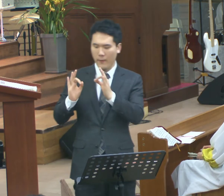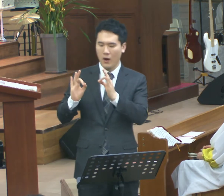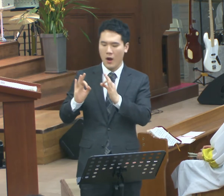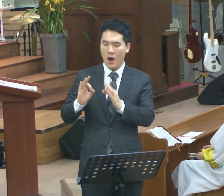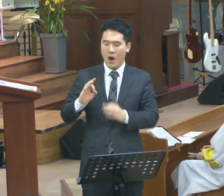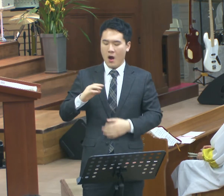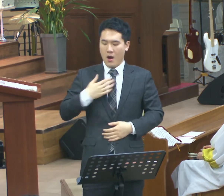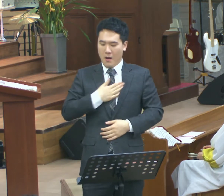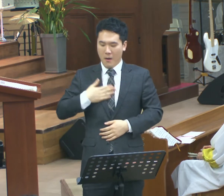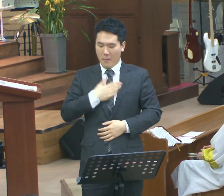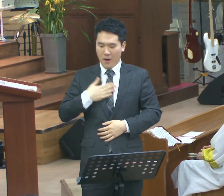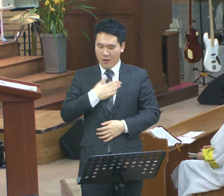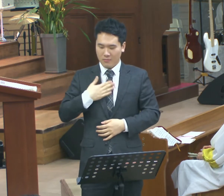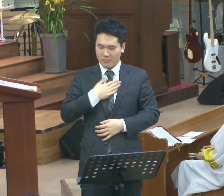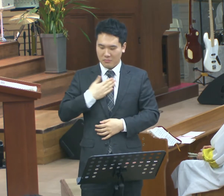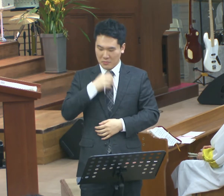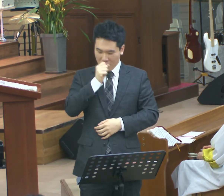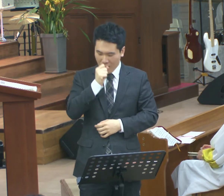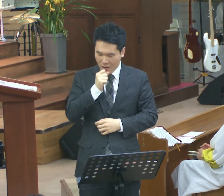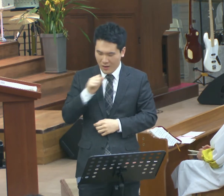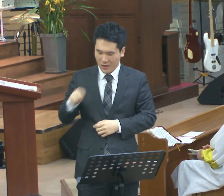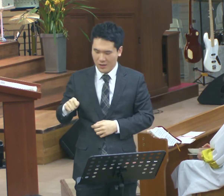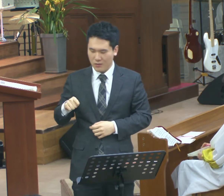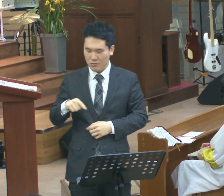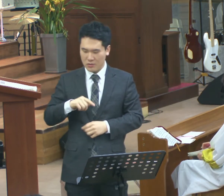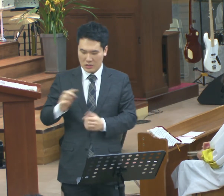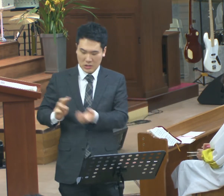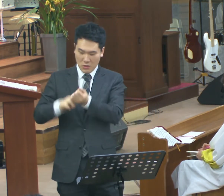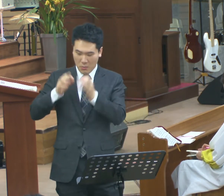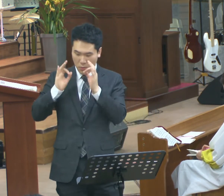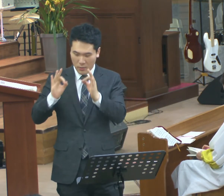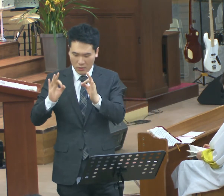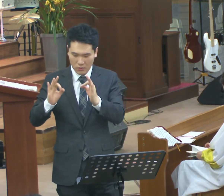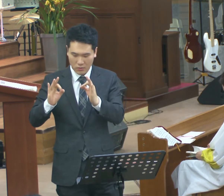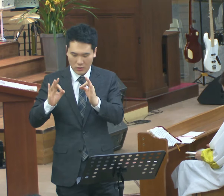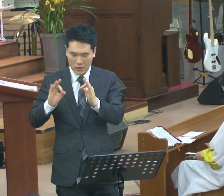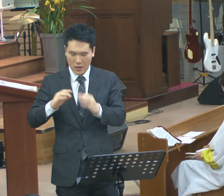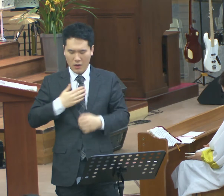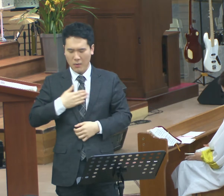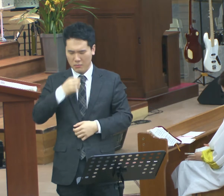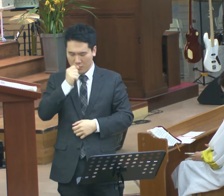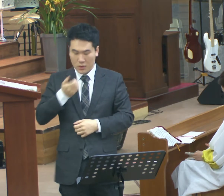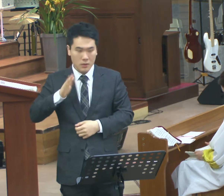더 멀어지게도 하고 기적은 의외로 부작용이 많다는 것을 아십니까?